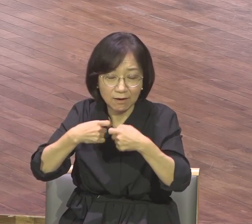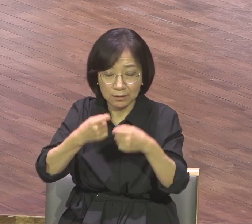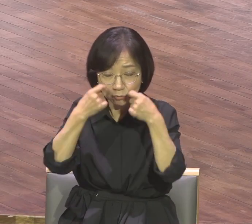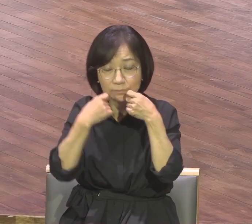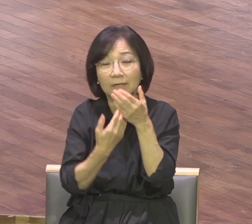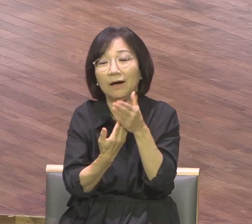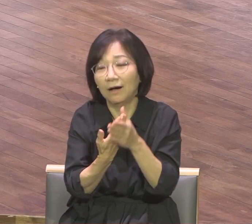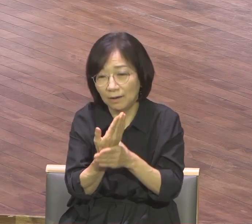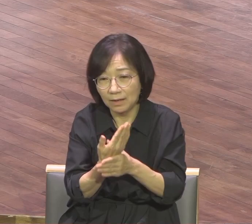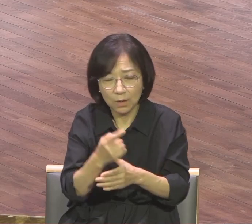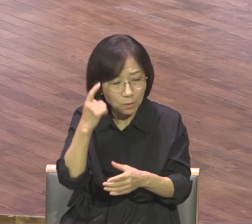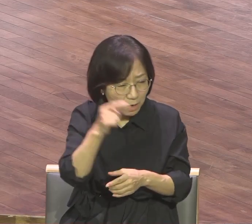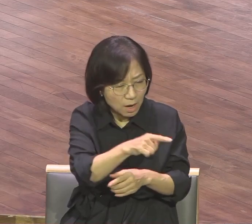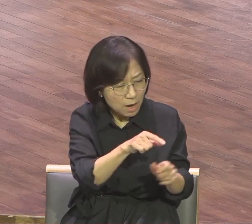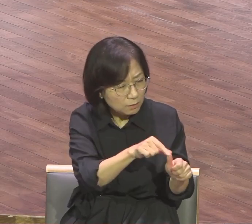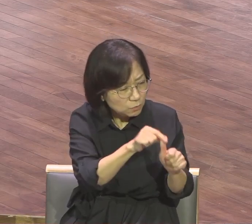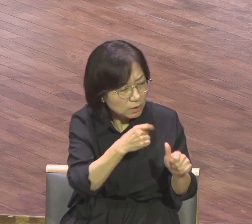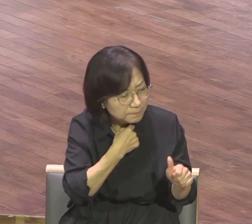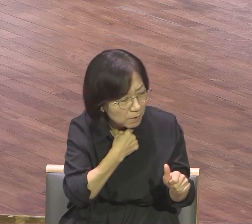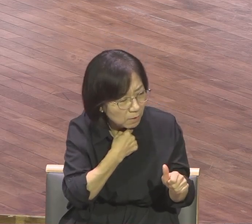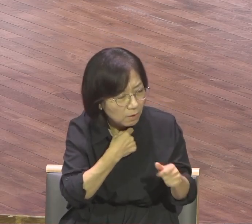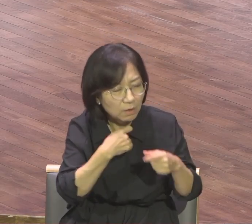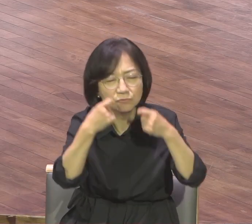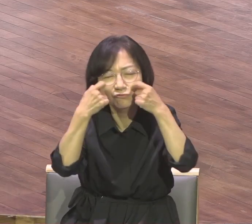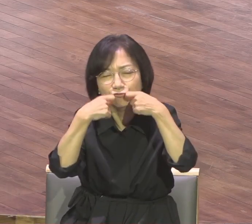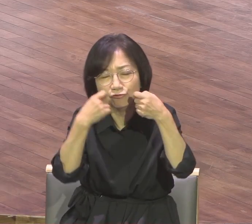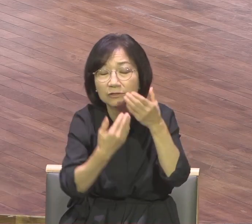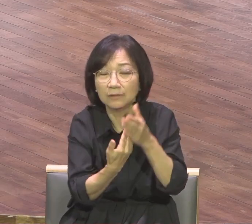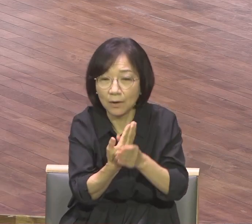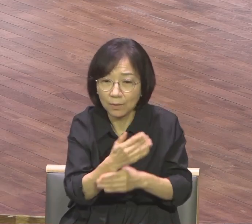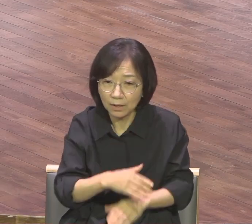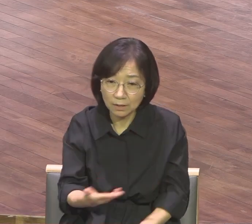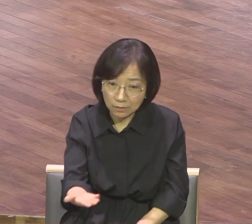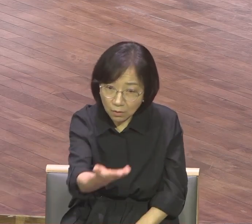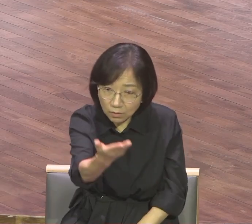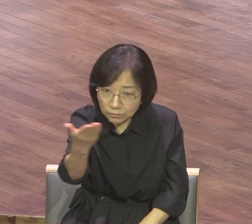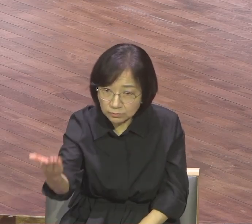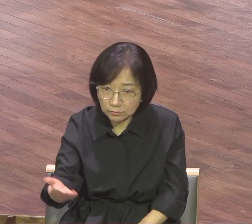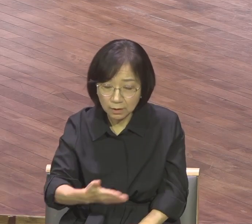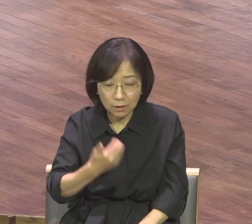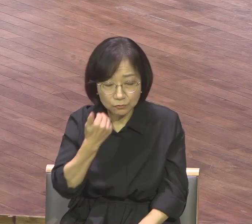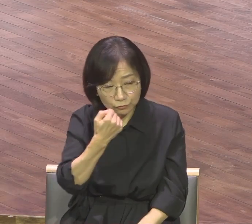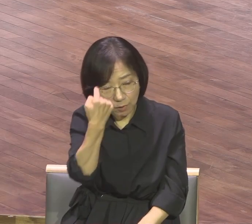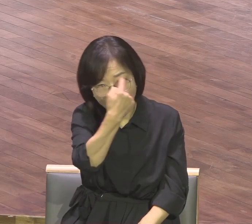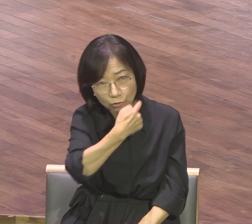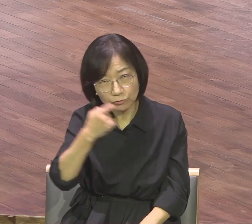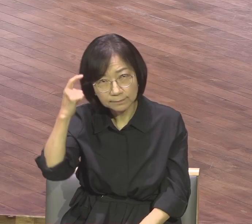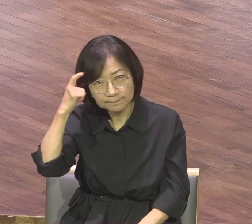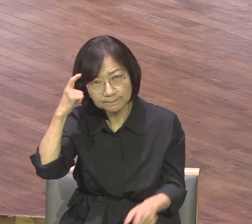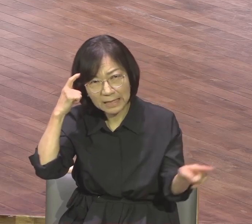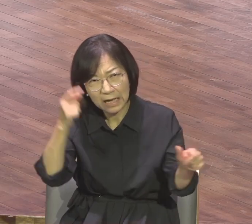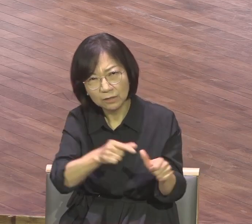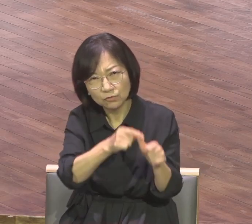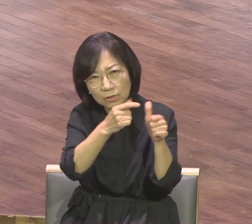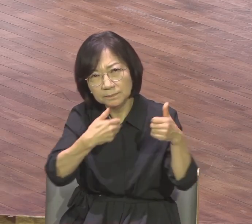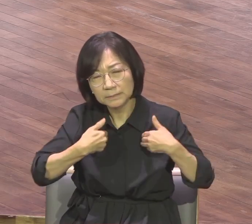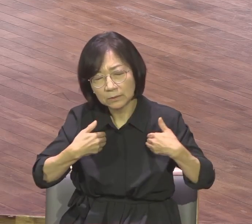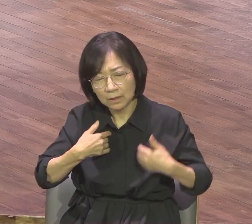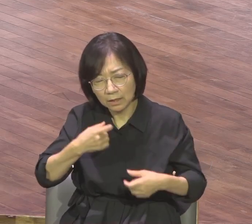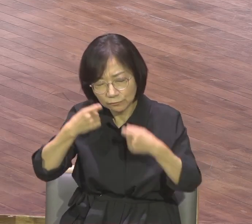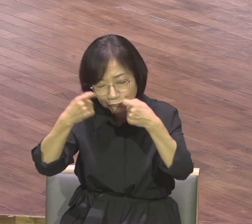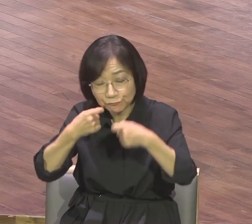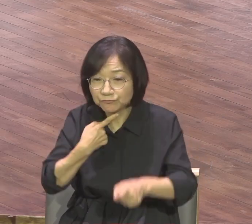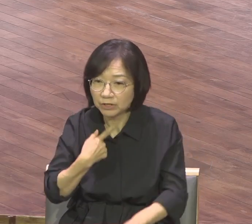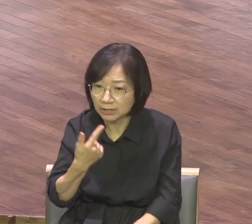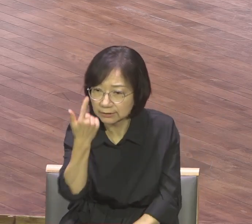그 영혼 구원에 때문에 눈물 흘려본 적 있습니까? 한 영혼을 생각하면서 여러분이 또는 캠프를 가가지고 그